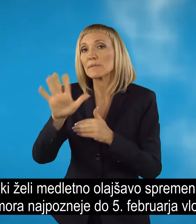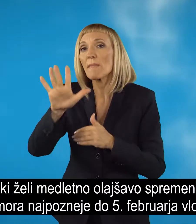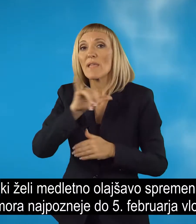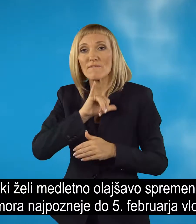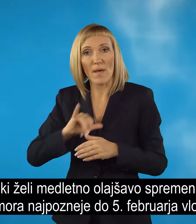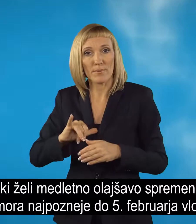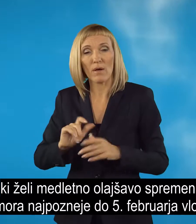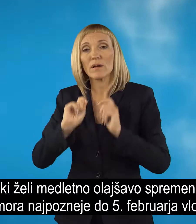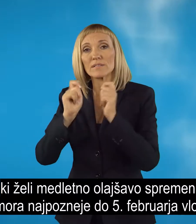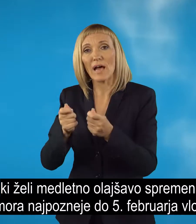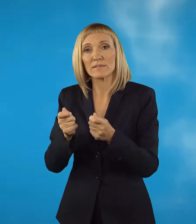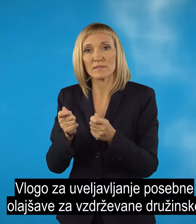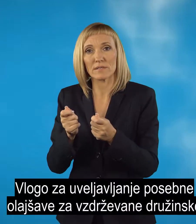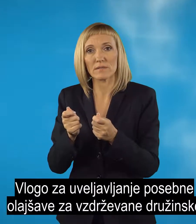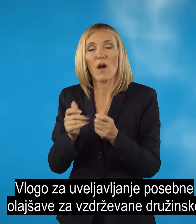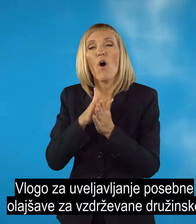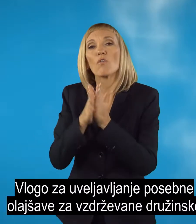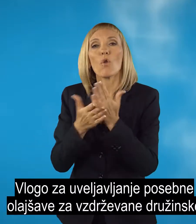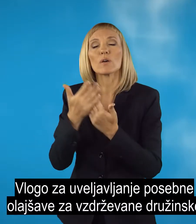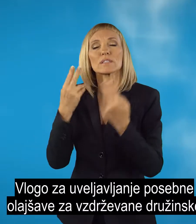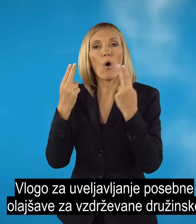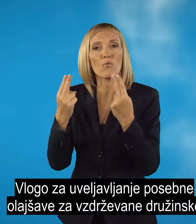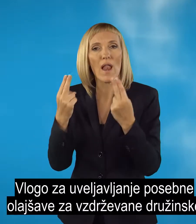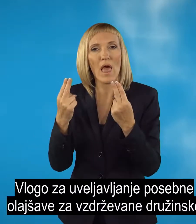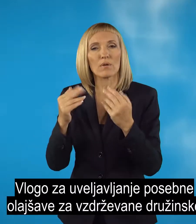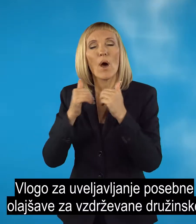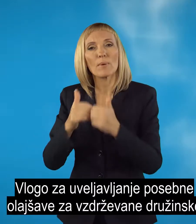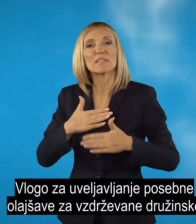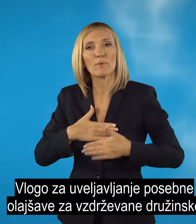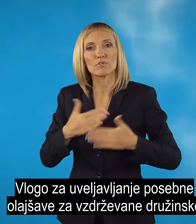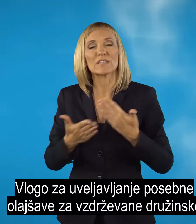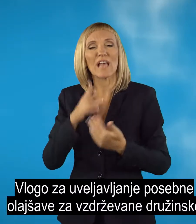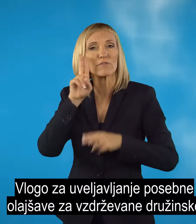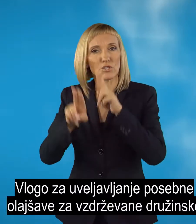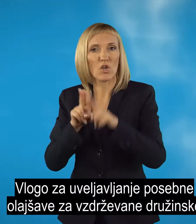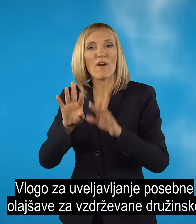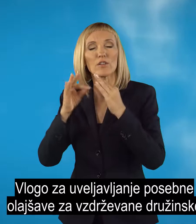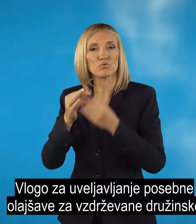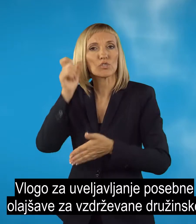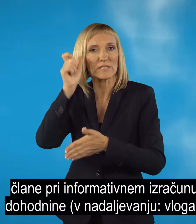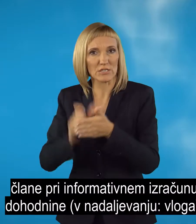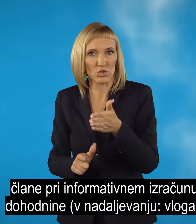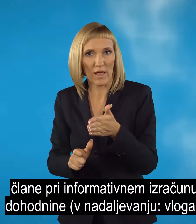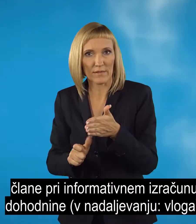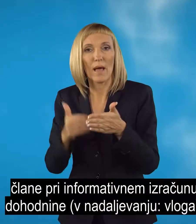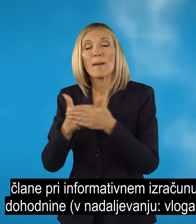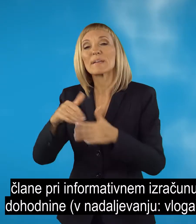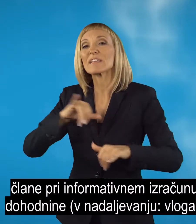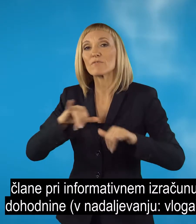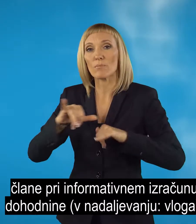5. februarja vložiti vlogo za uveljavljanje posebne olajšave za vzdrževane družinske člane pri informativnem